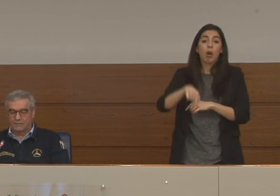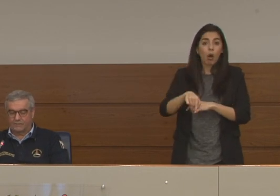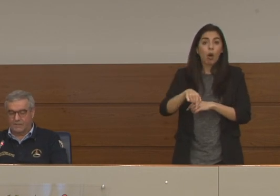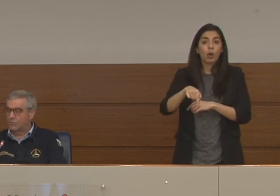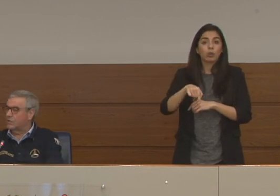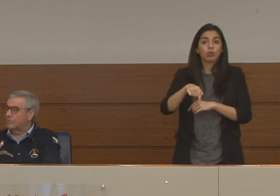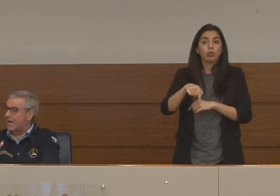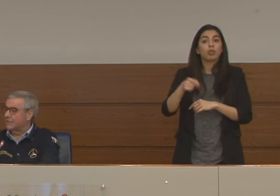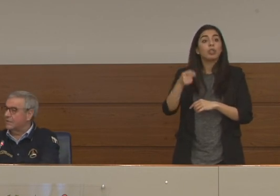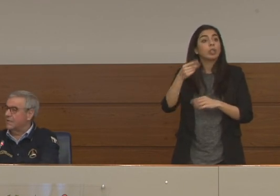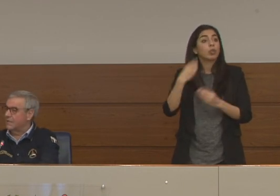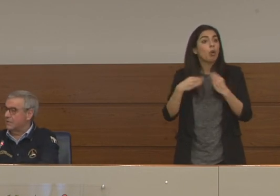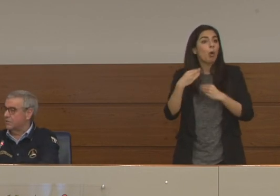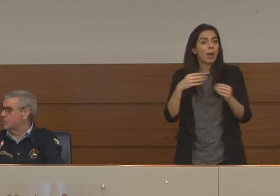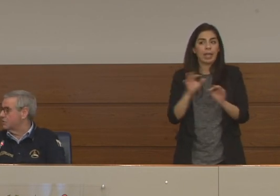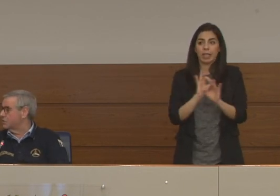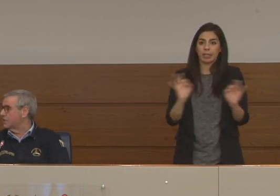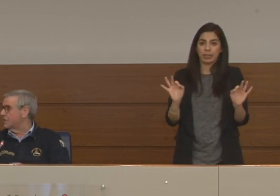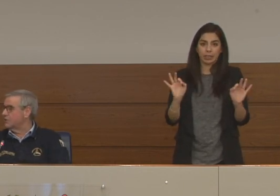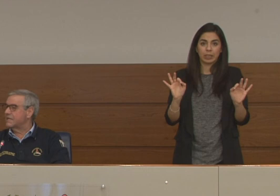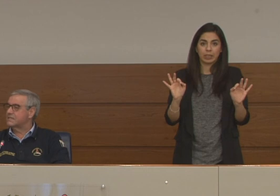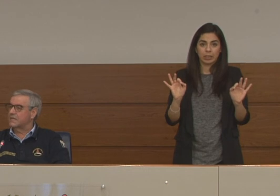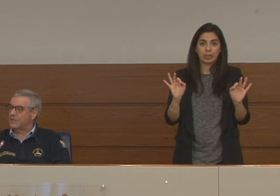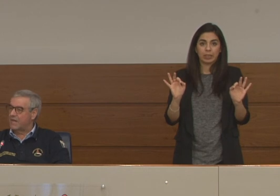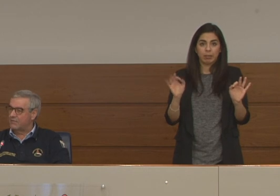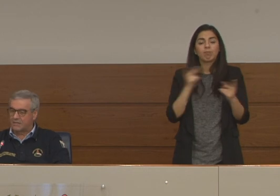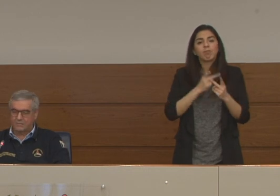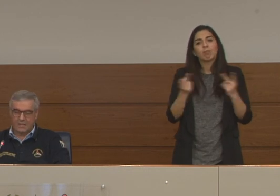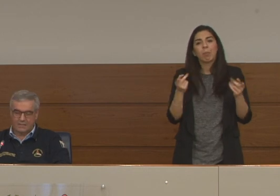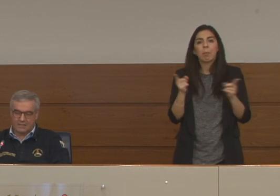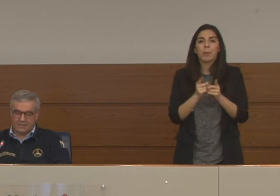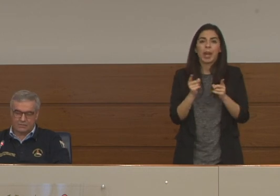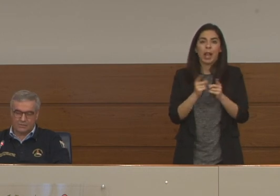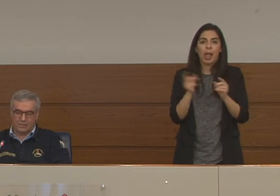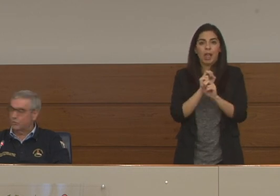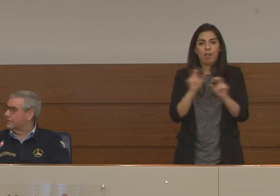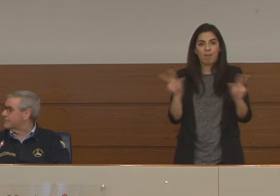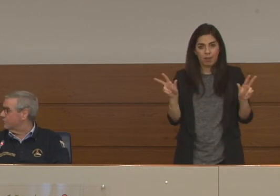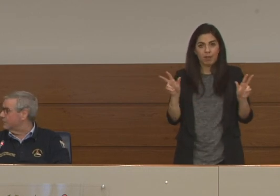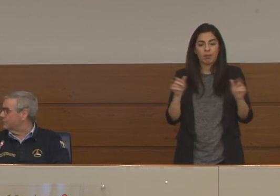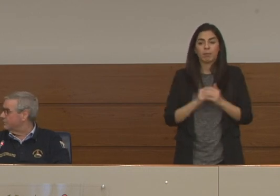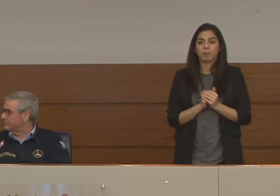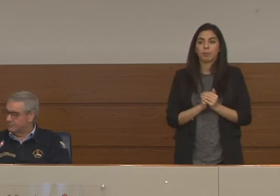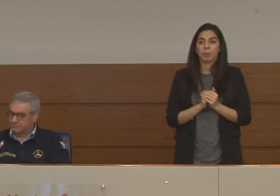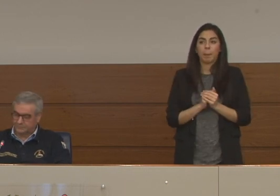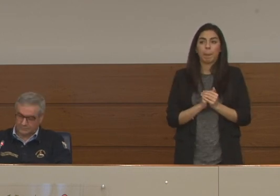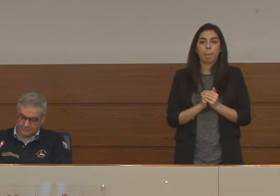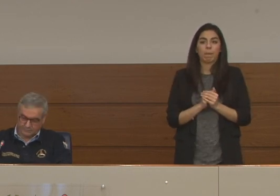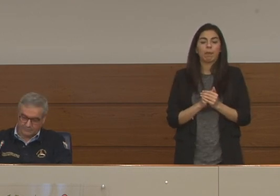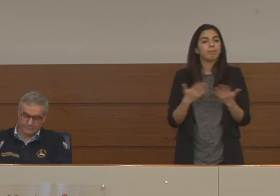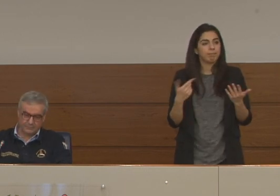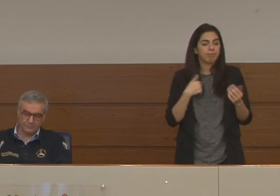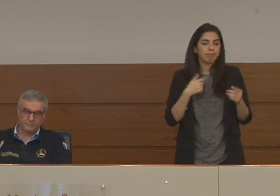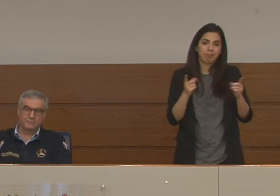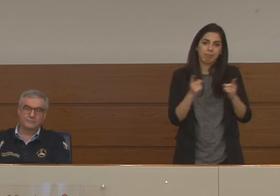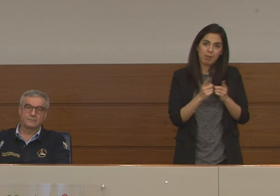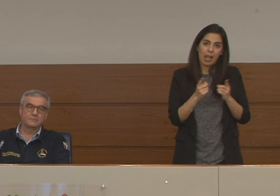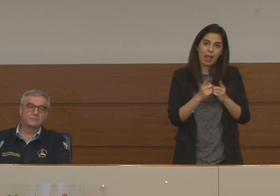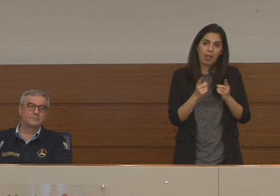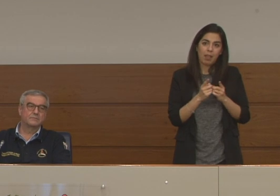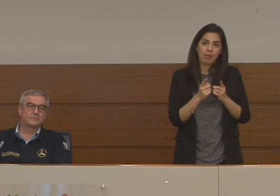faremo le domande e cercheremo di essere brevi nella nostra comunicazione sì molto breve perché